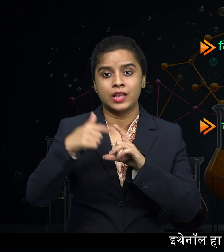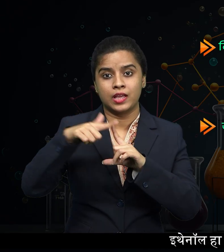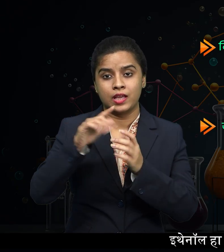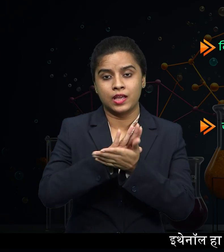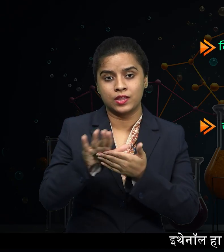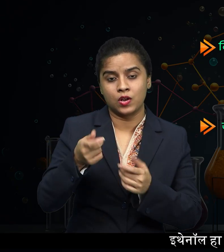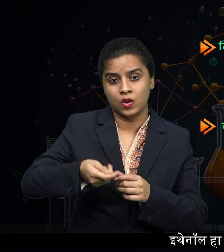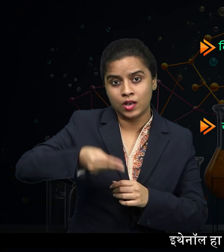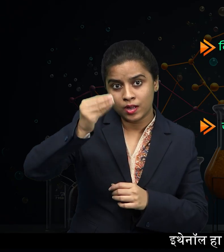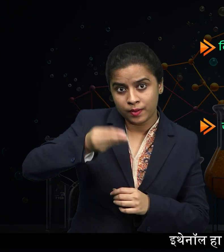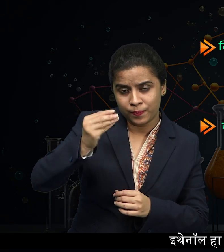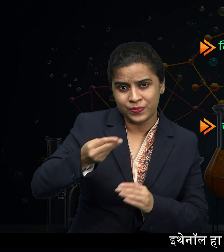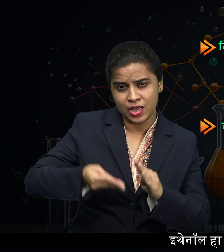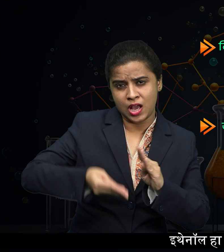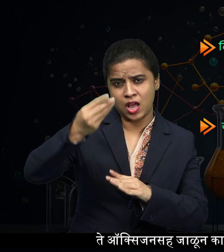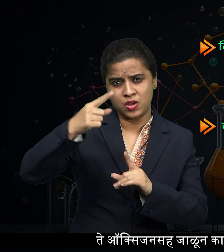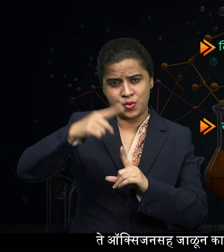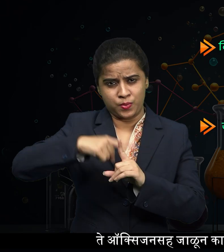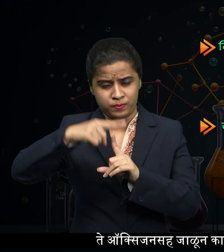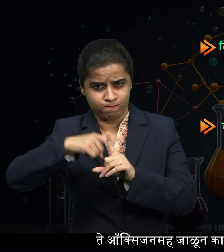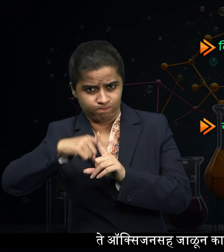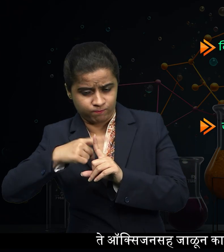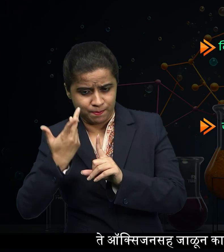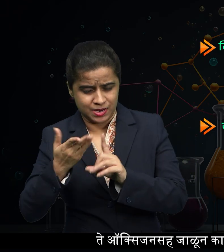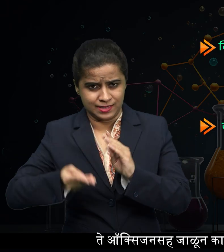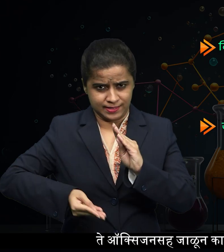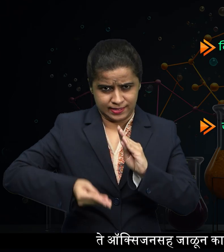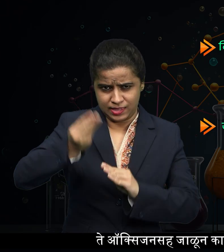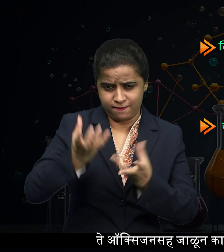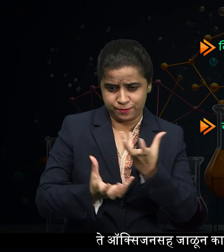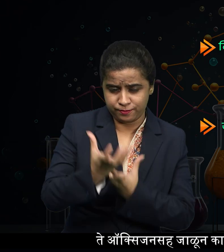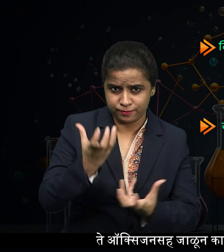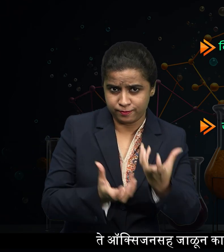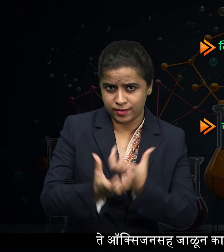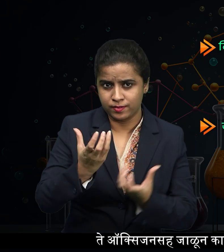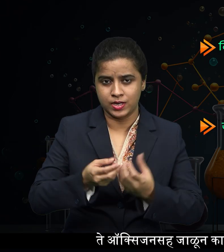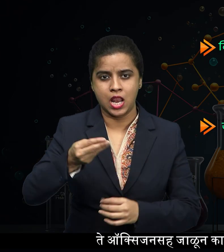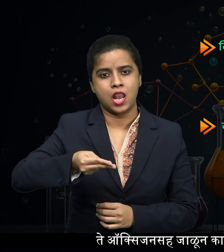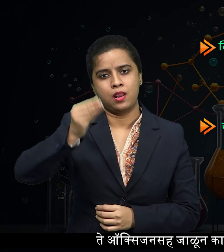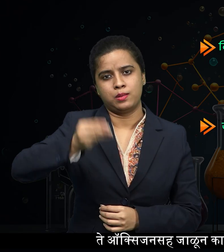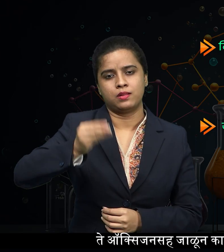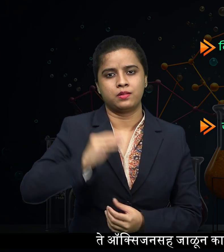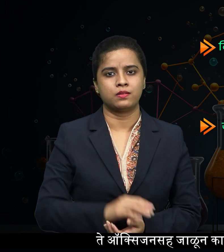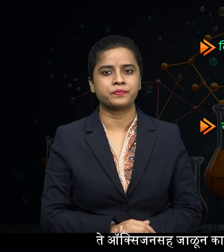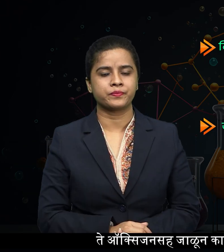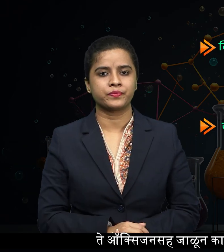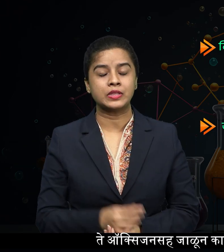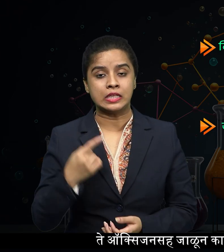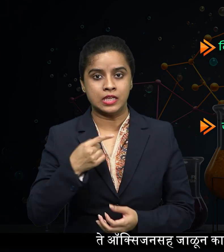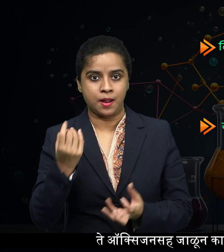इथेनॉल हा अत्यंत ज्वलनशील द्रव आहे. ते ऑक्सिजनसह जाळून कार्बन डायऑक्साईड आणि पाणी तयार करते.